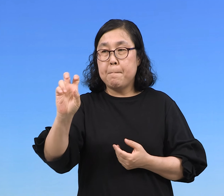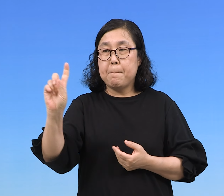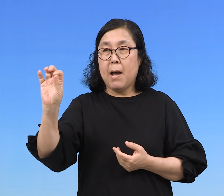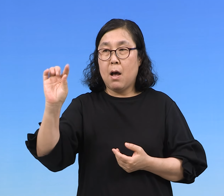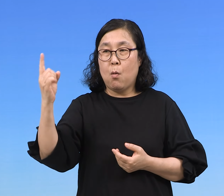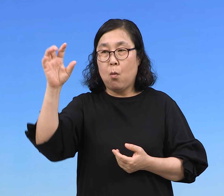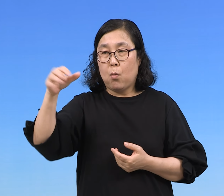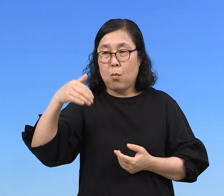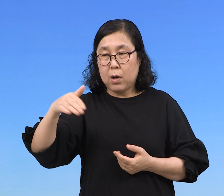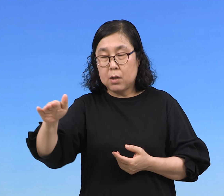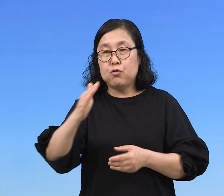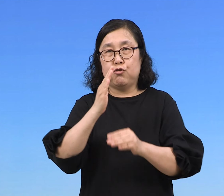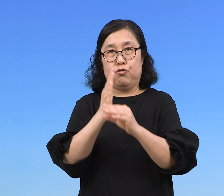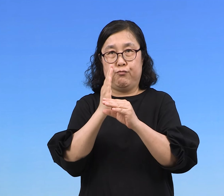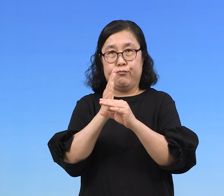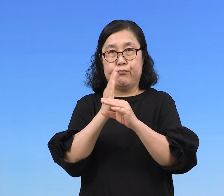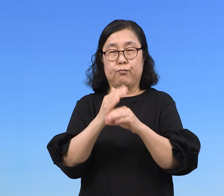아니겠습니까?